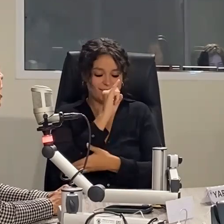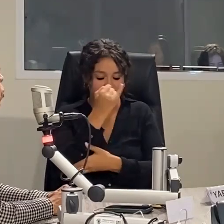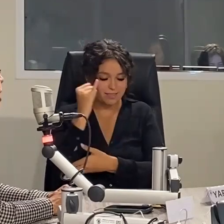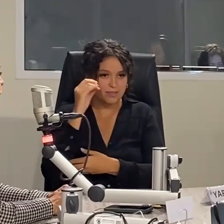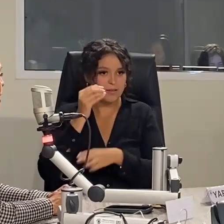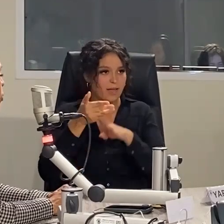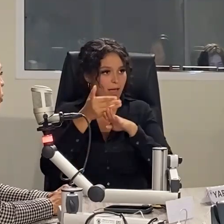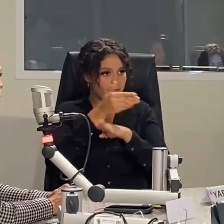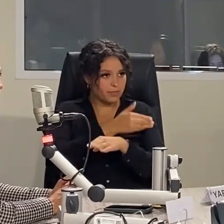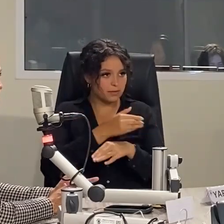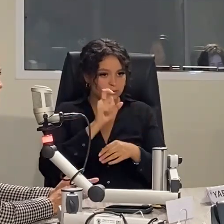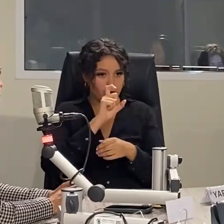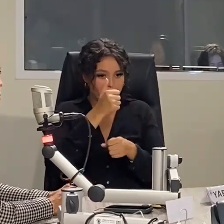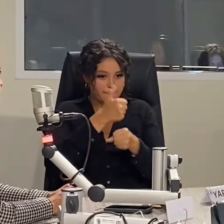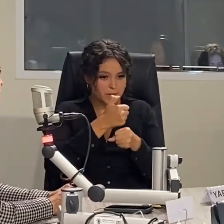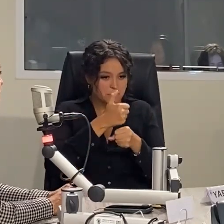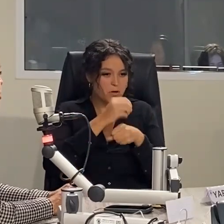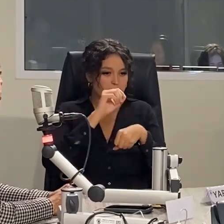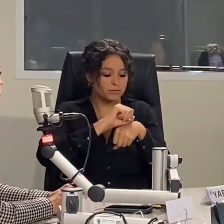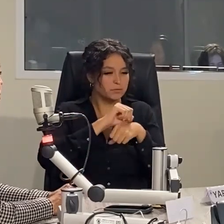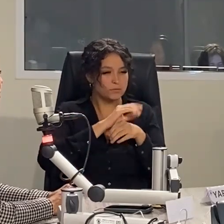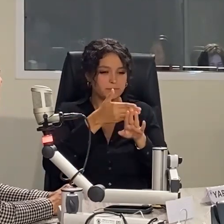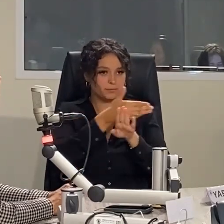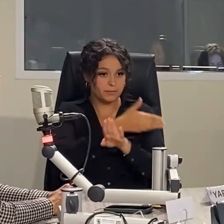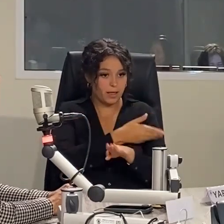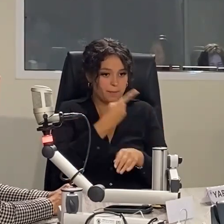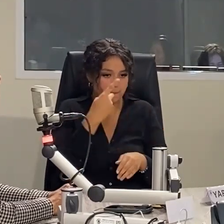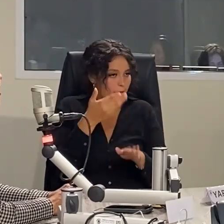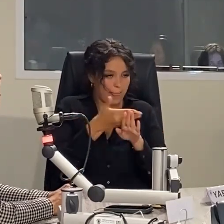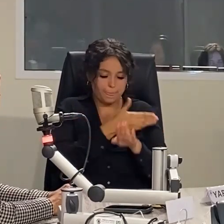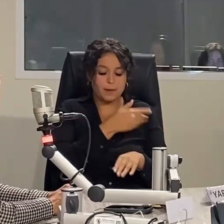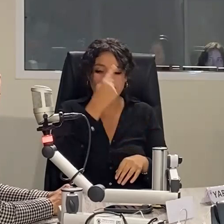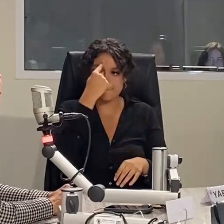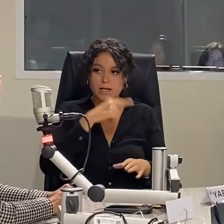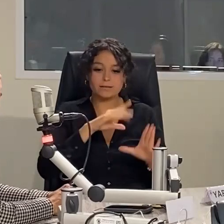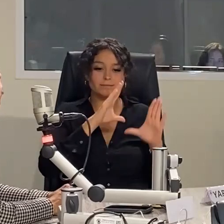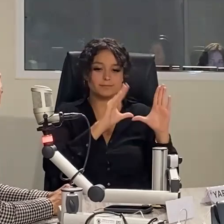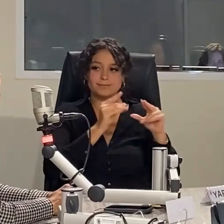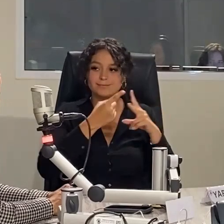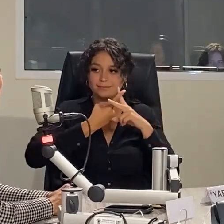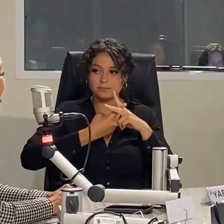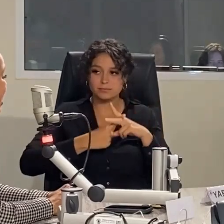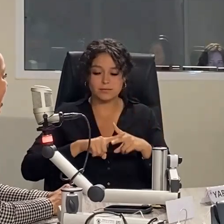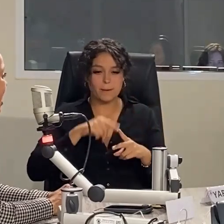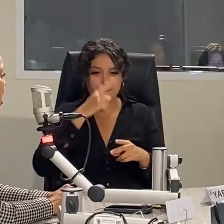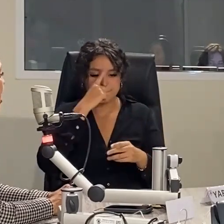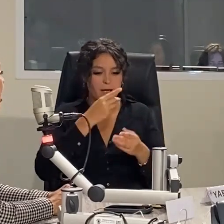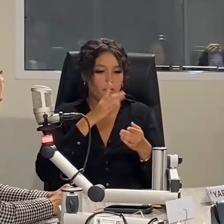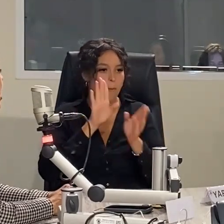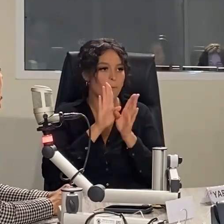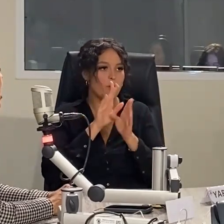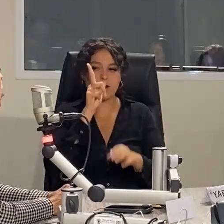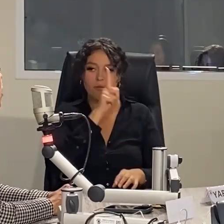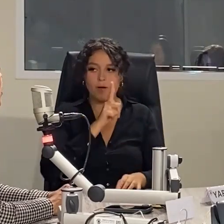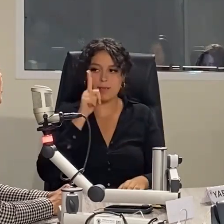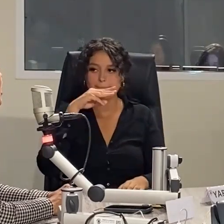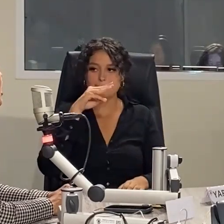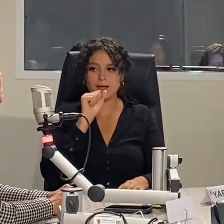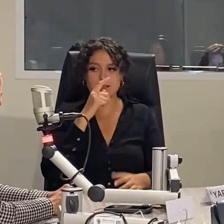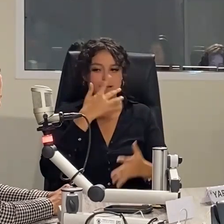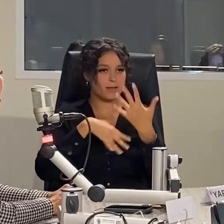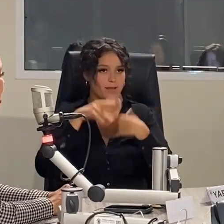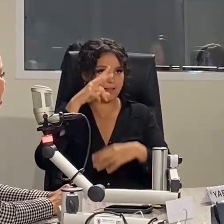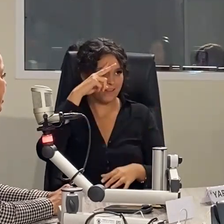niños regulares o tradicionales o como quieran llamarle, reciban como materia la lengua de